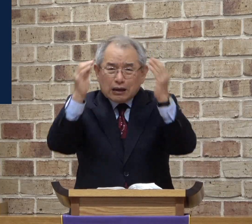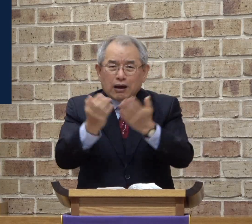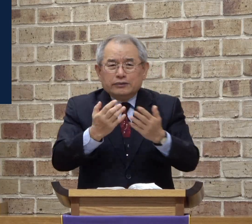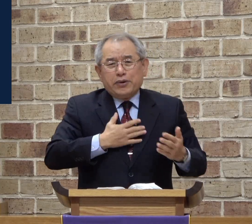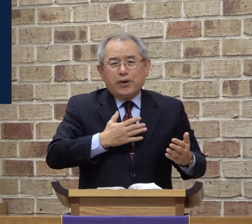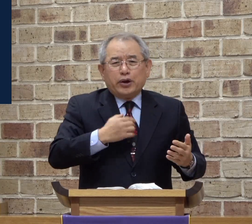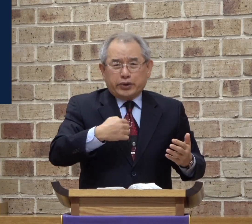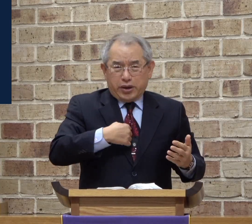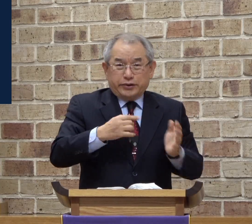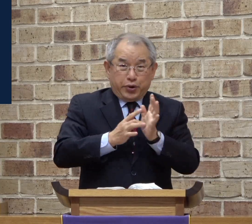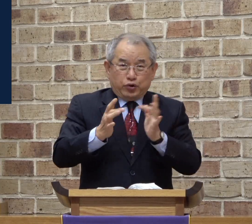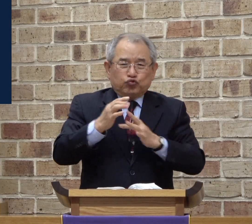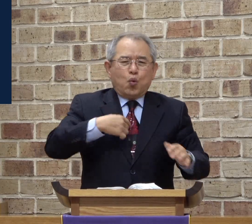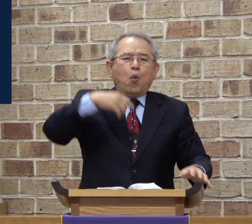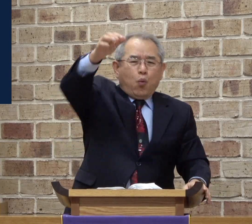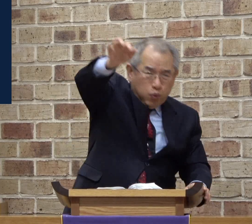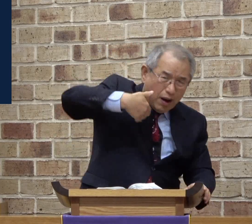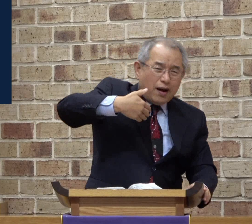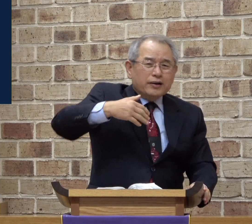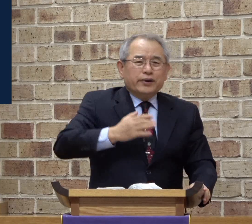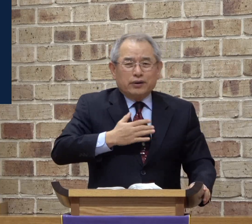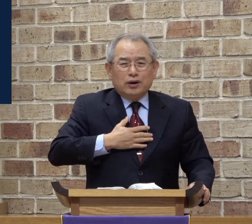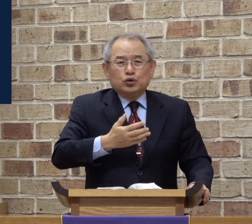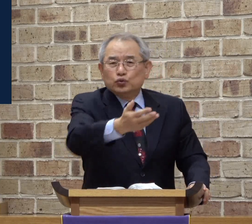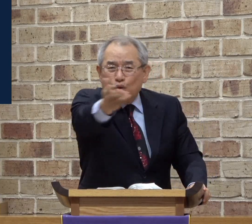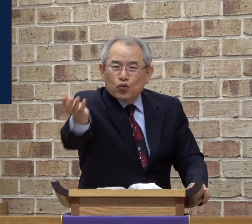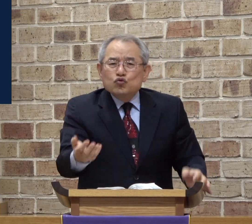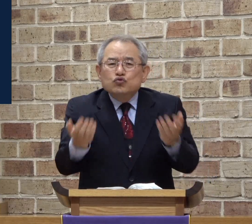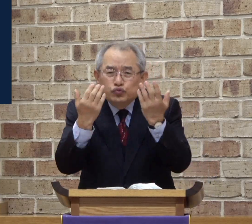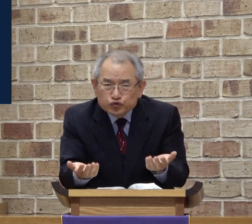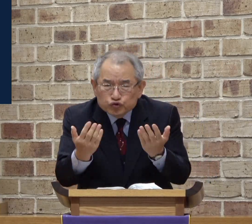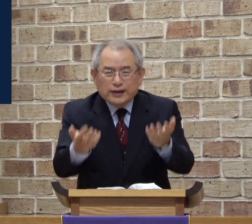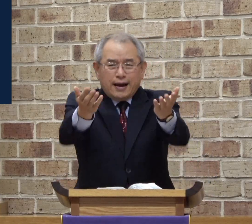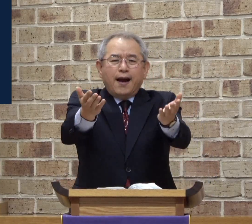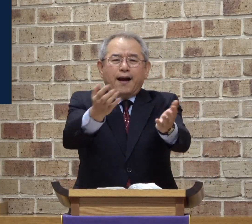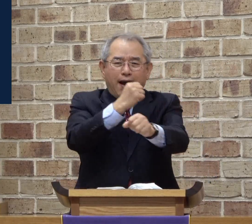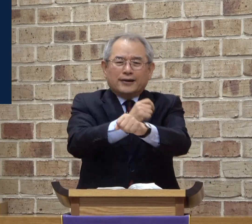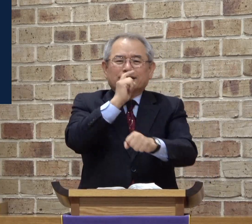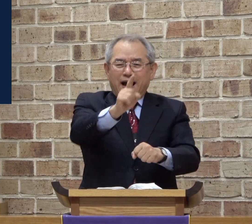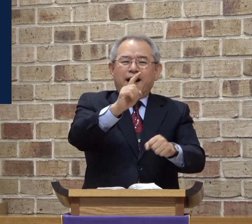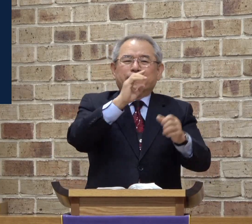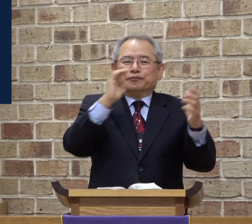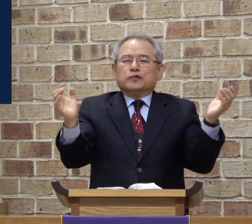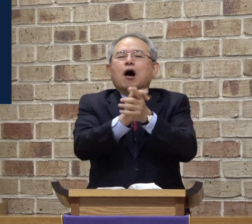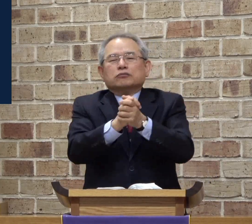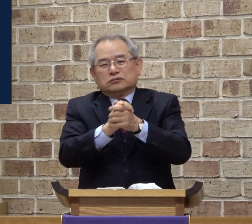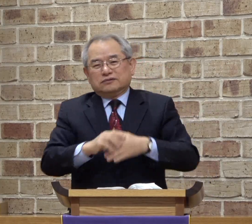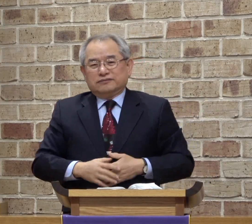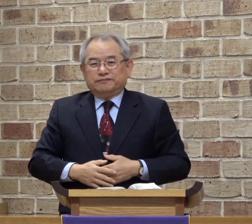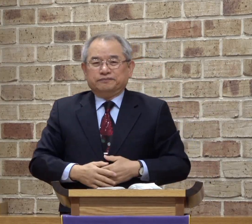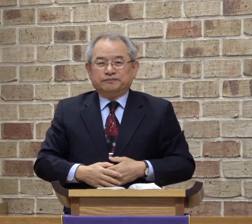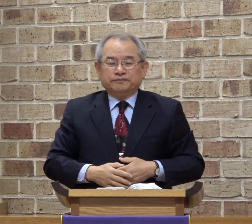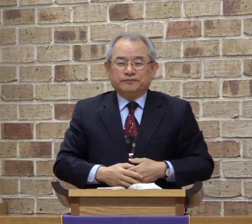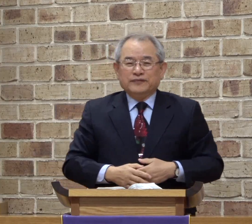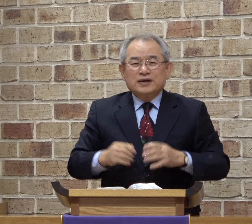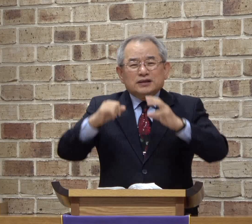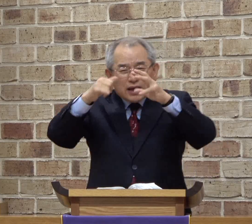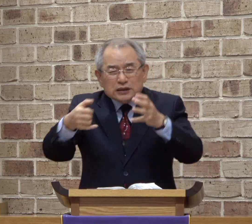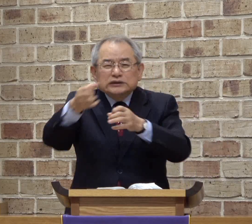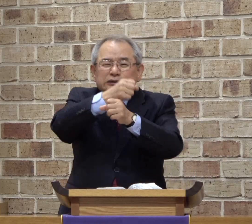삶의 문제로 근심 걱정하거나 가족 부양에 힘겨워하거나 아니면 쾌락과 향락에 물들어 있는 사람,